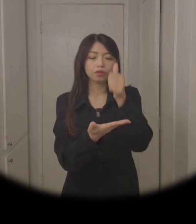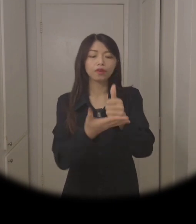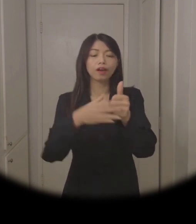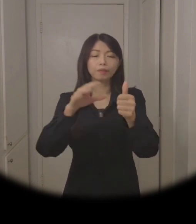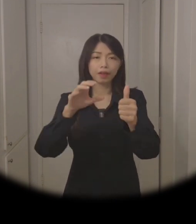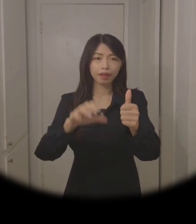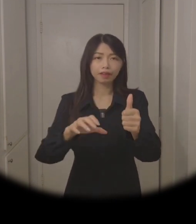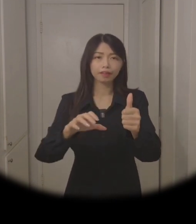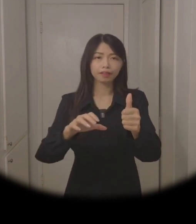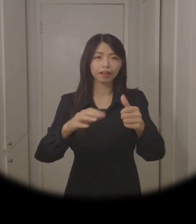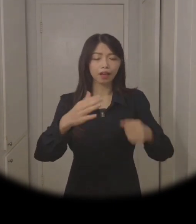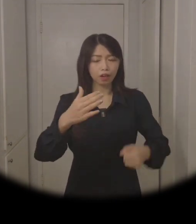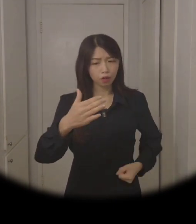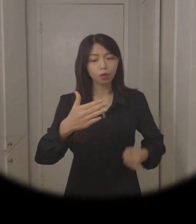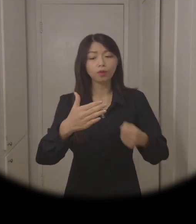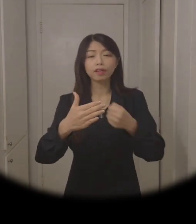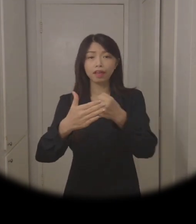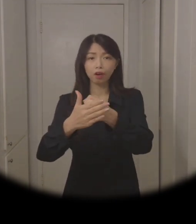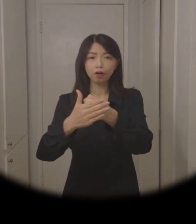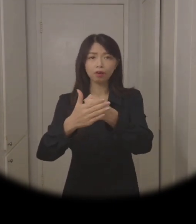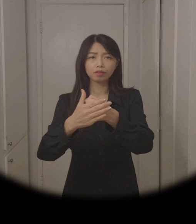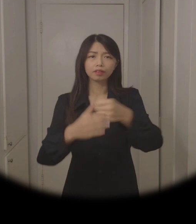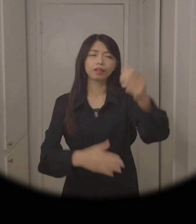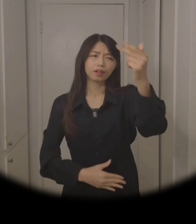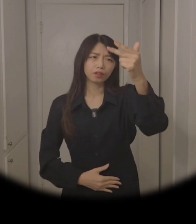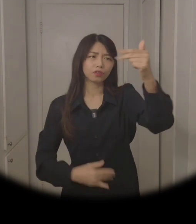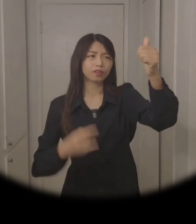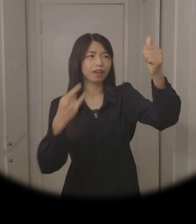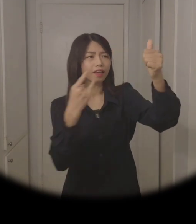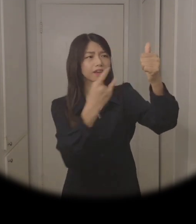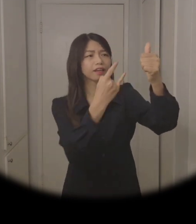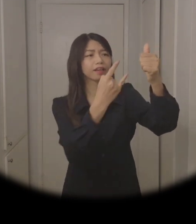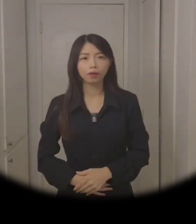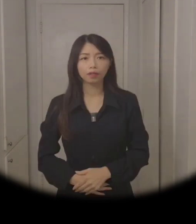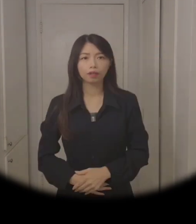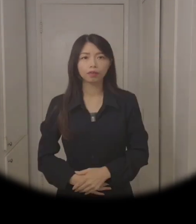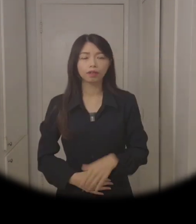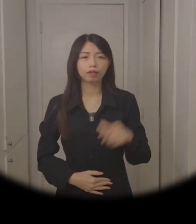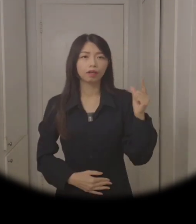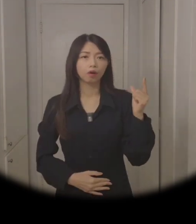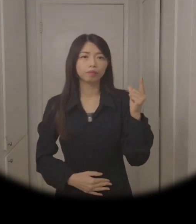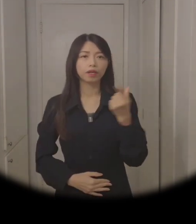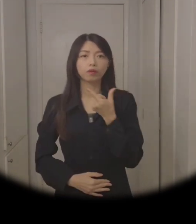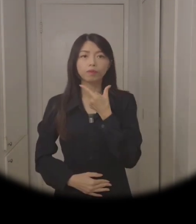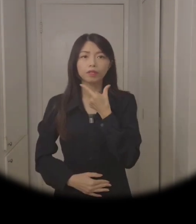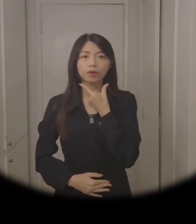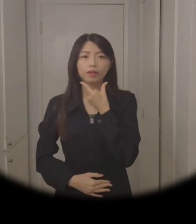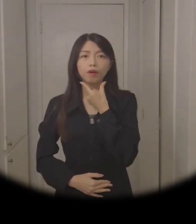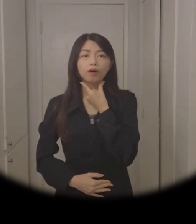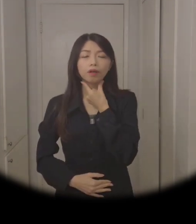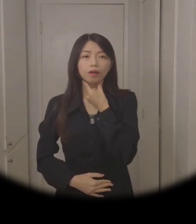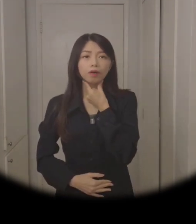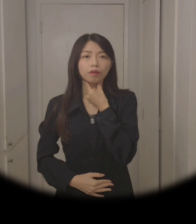제 앞에 용기내어 줄게 신라라고 한 대수어는 엄지하고